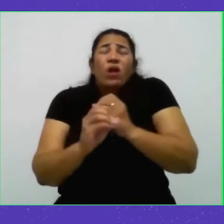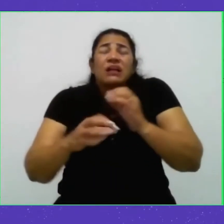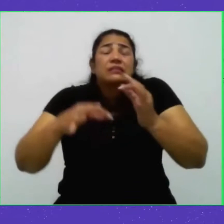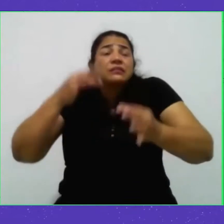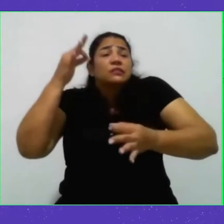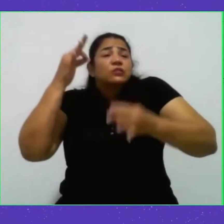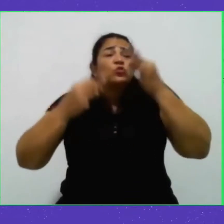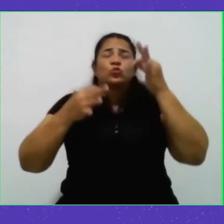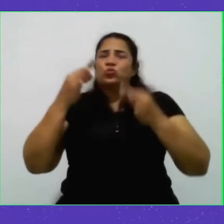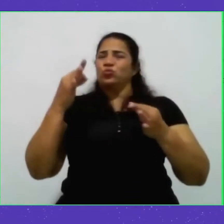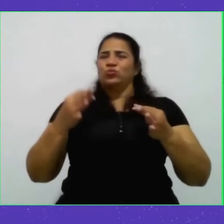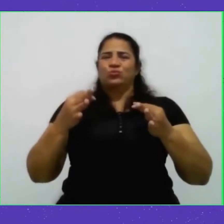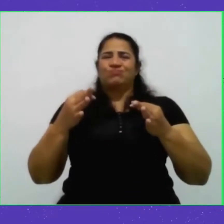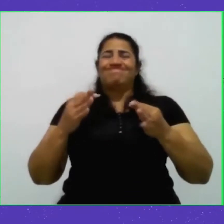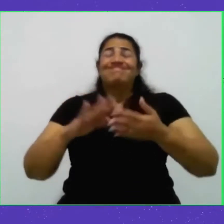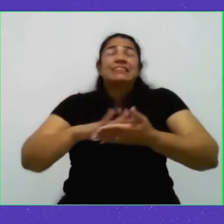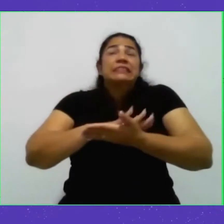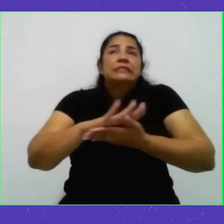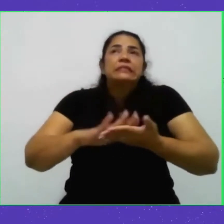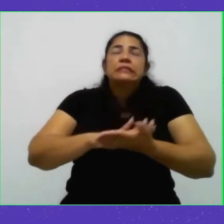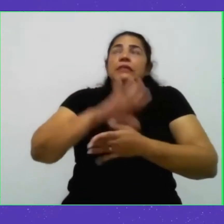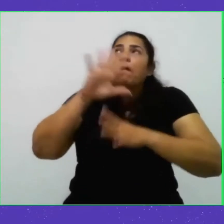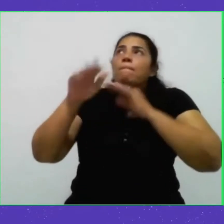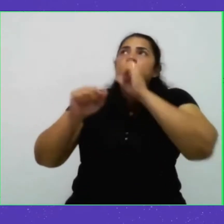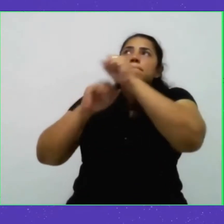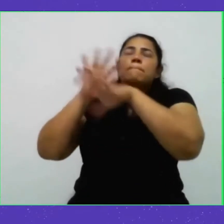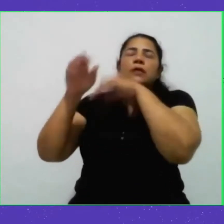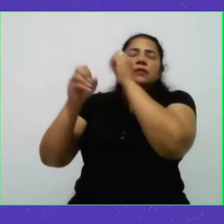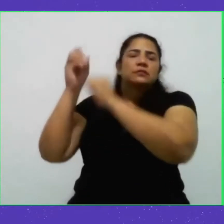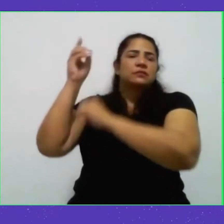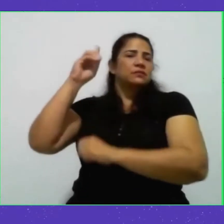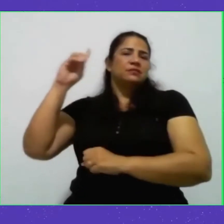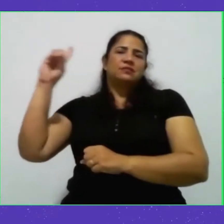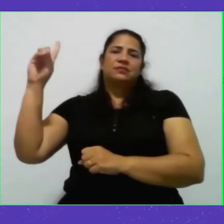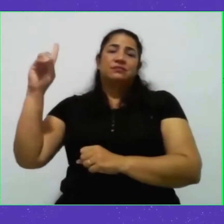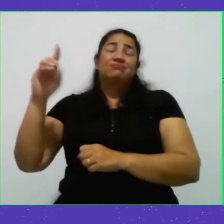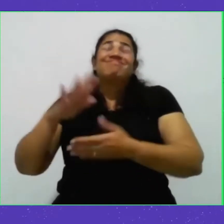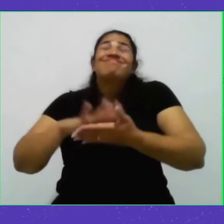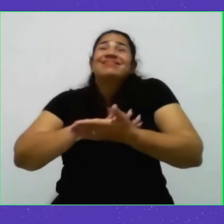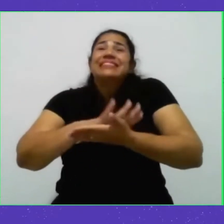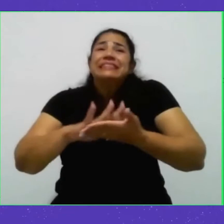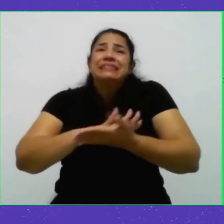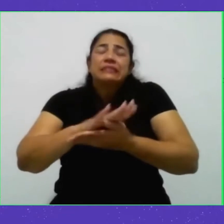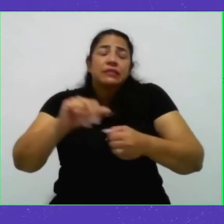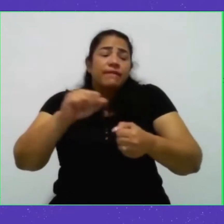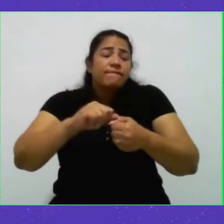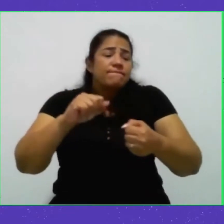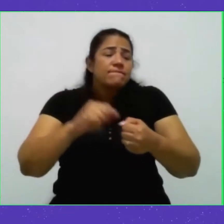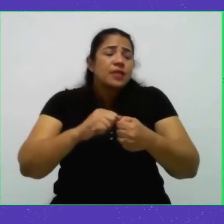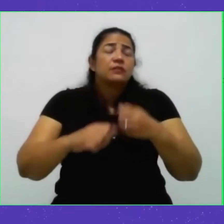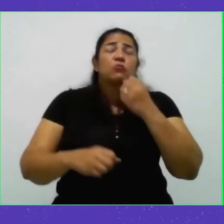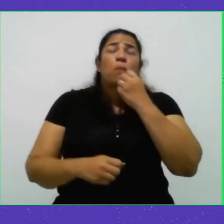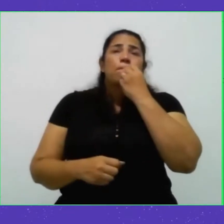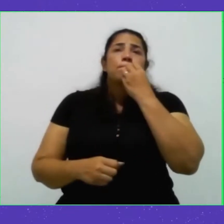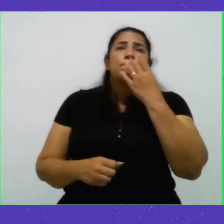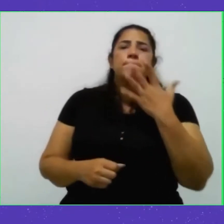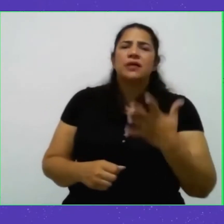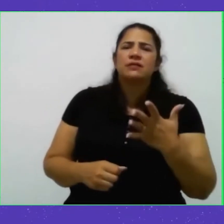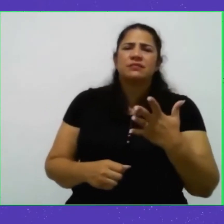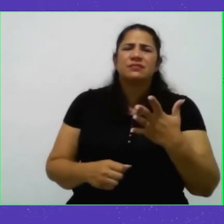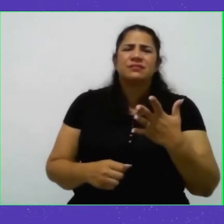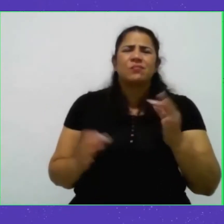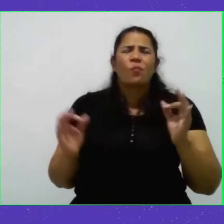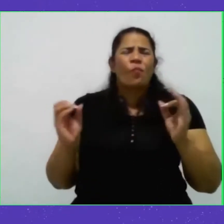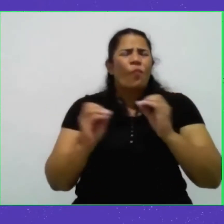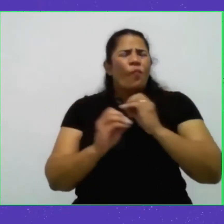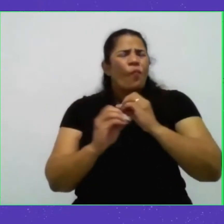a uma se fizeram inúteis. Não há quem faça o bem, não há nenhum sequer. Irmãos, o homem foi criado de